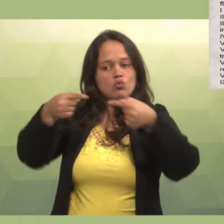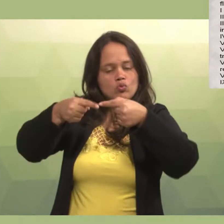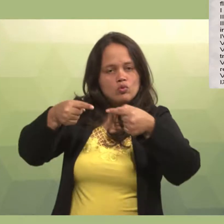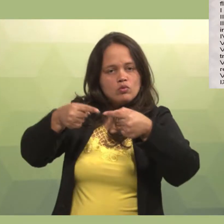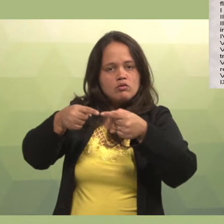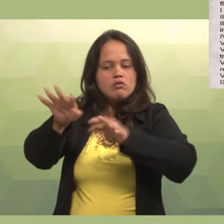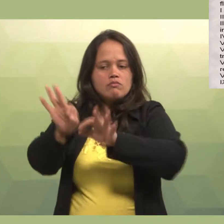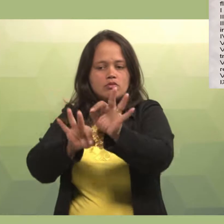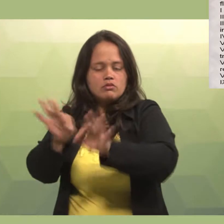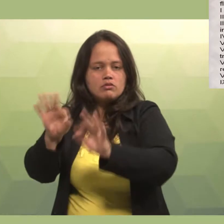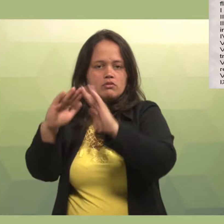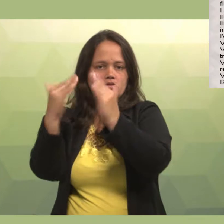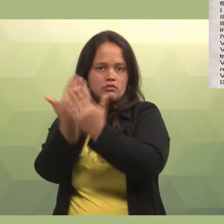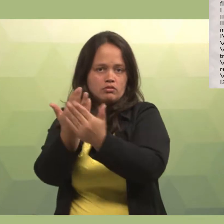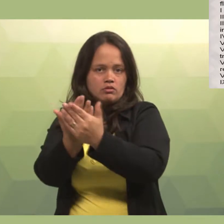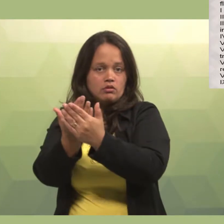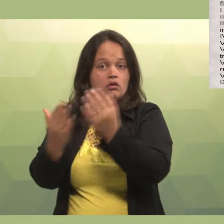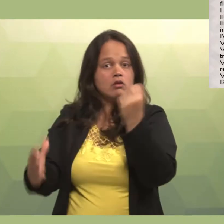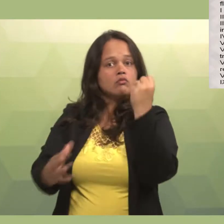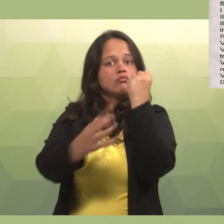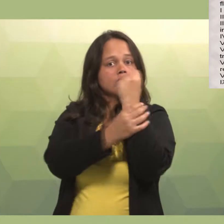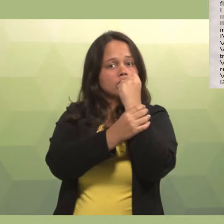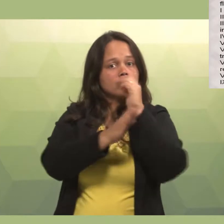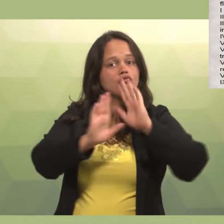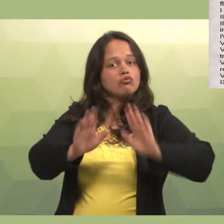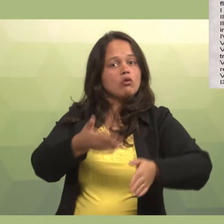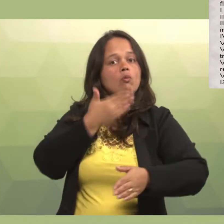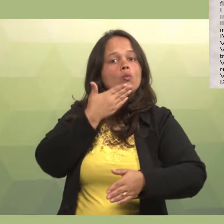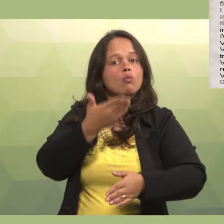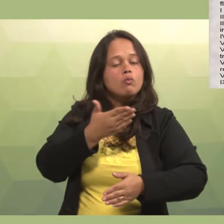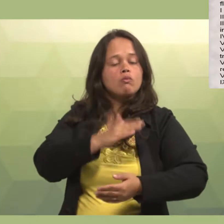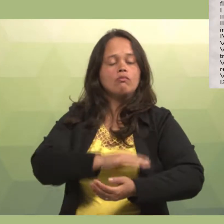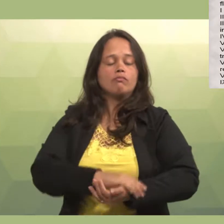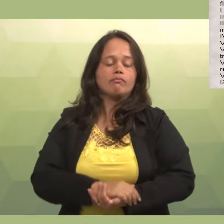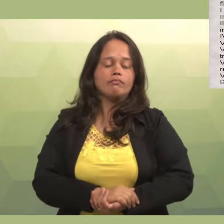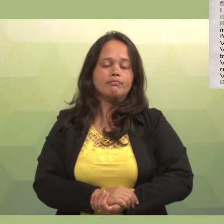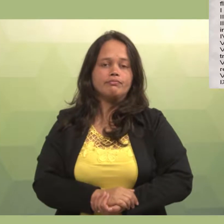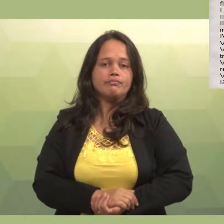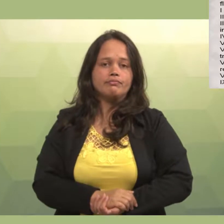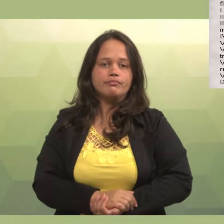escolar, desde que assegure alguns aspectos, quais sejam: